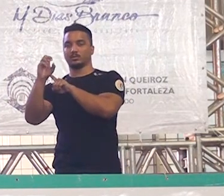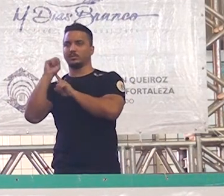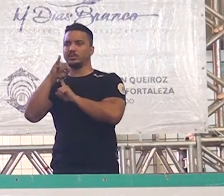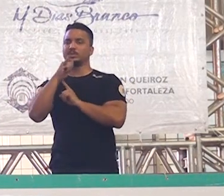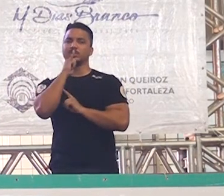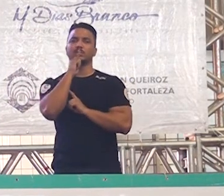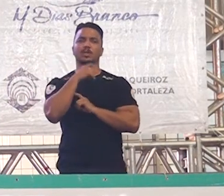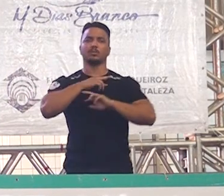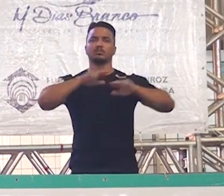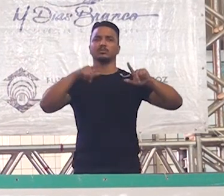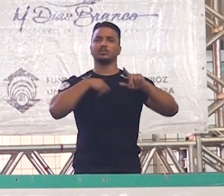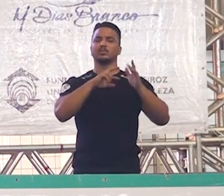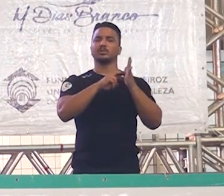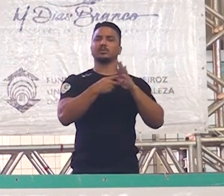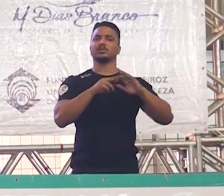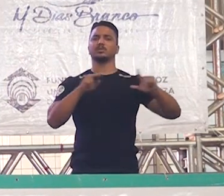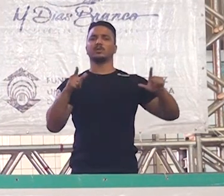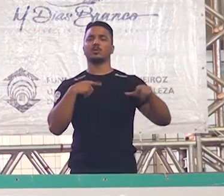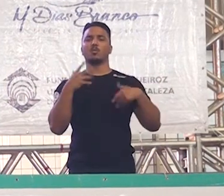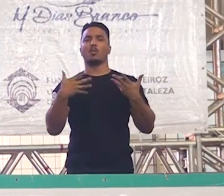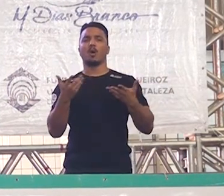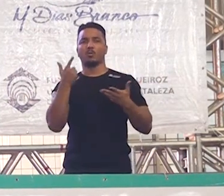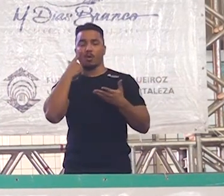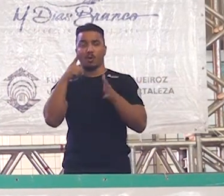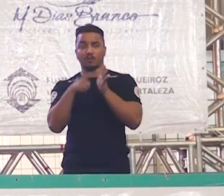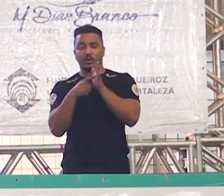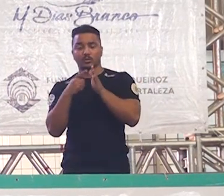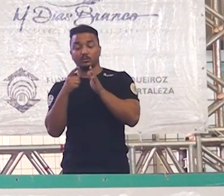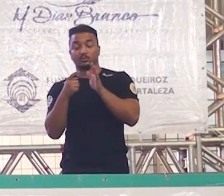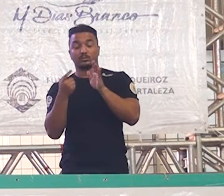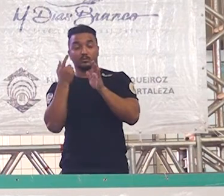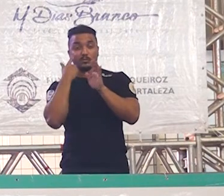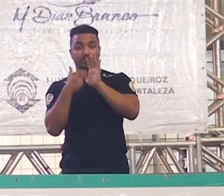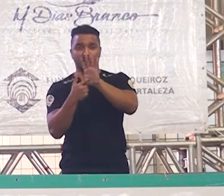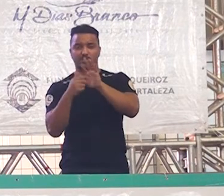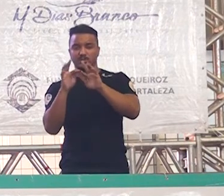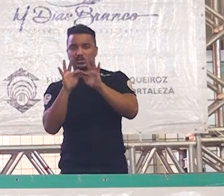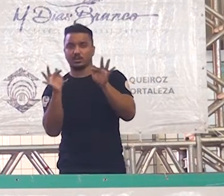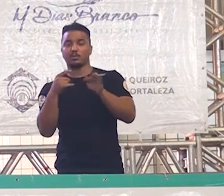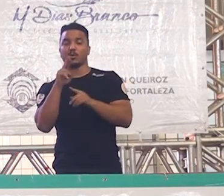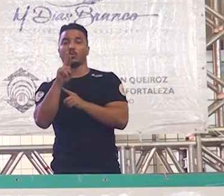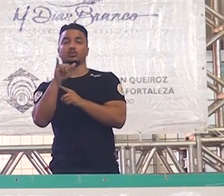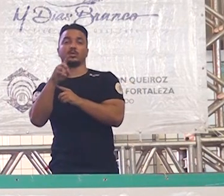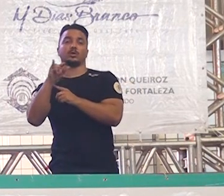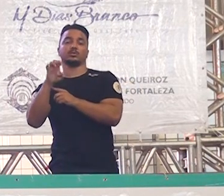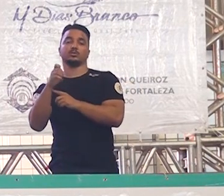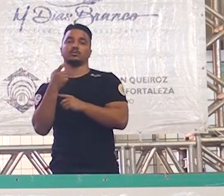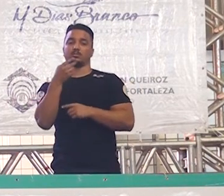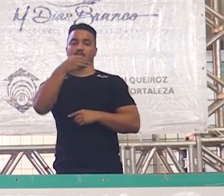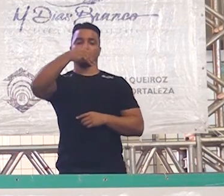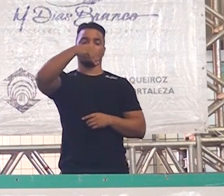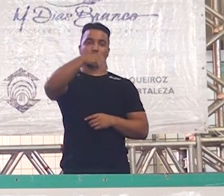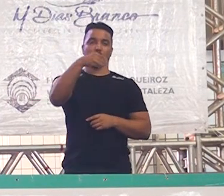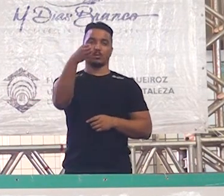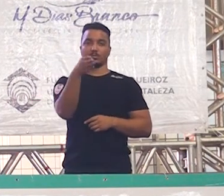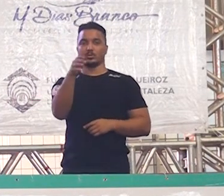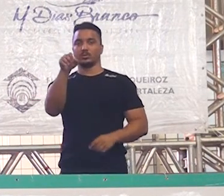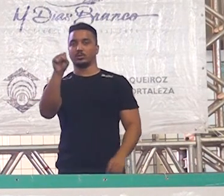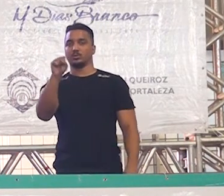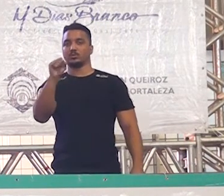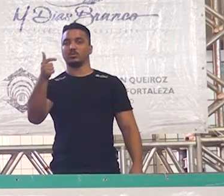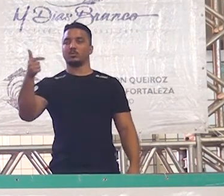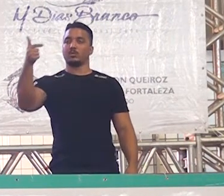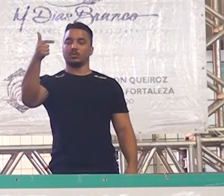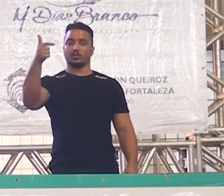soubesse o que era essa taxa de variação, você ia olhar para as unidades. Metro por segundo ao quadrado, unidade de